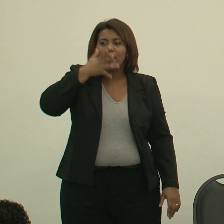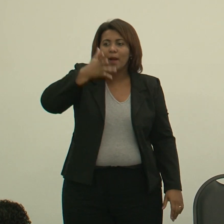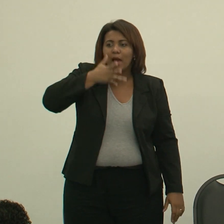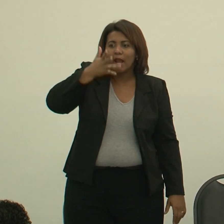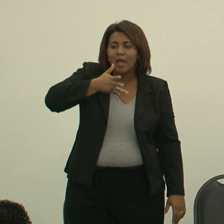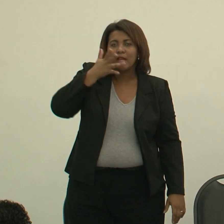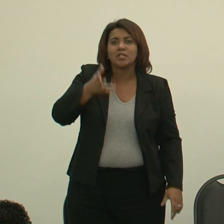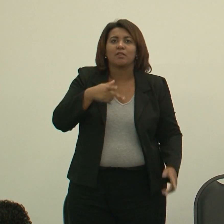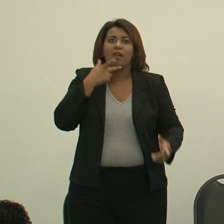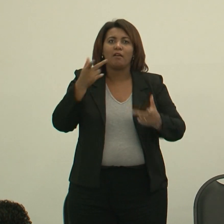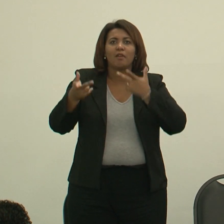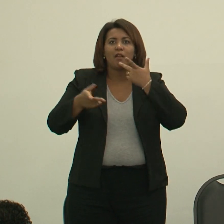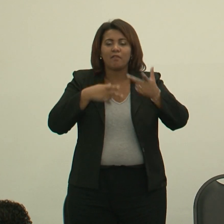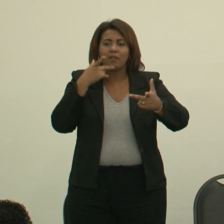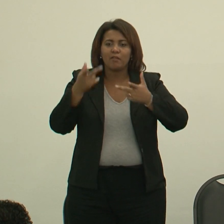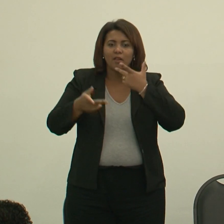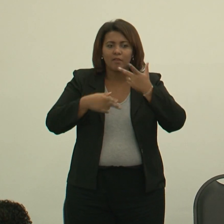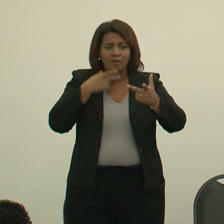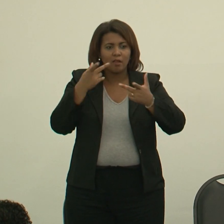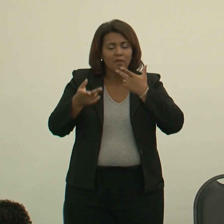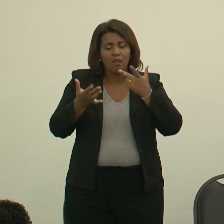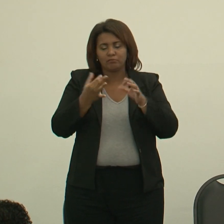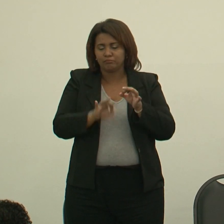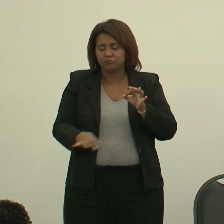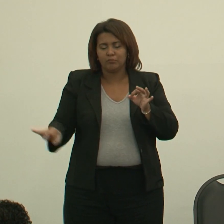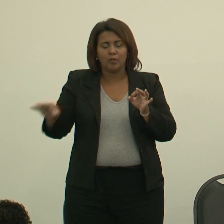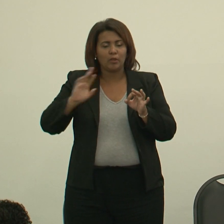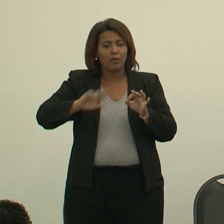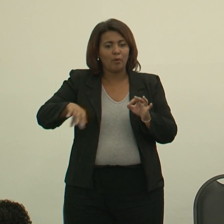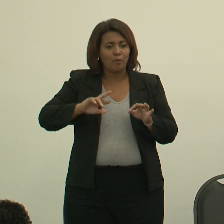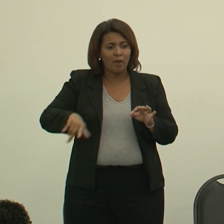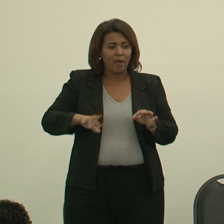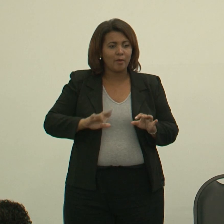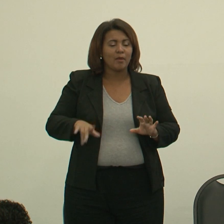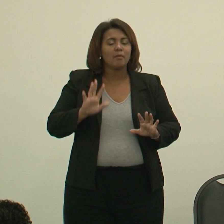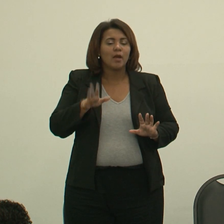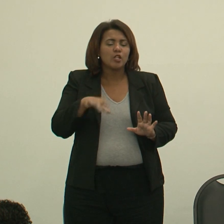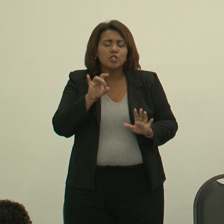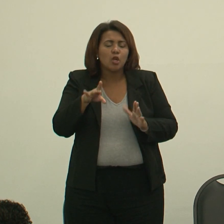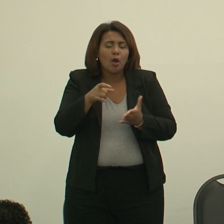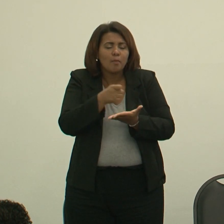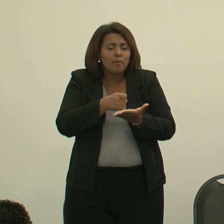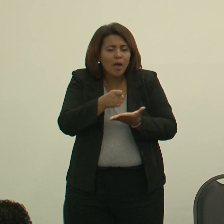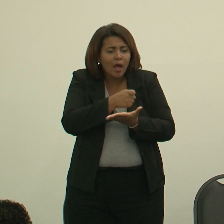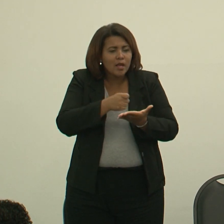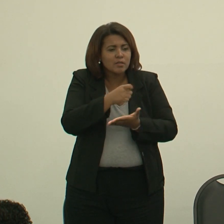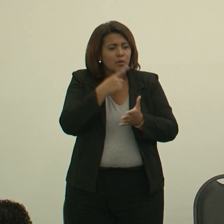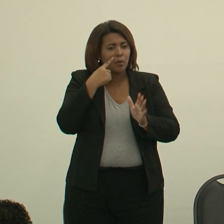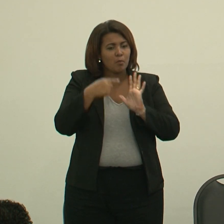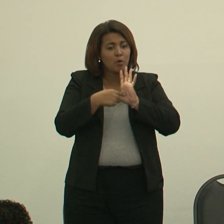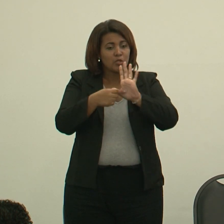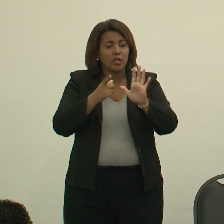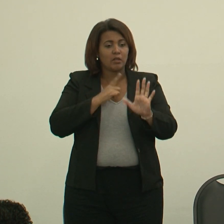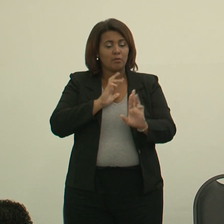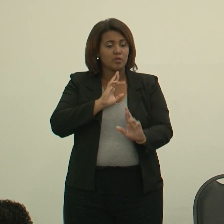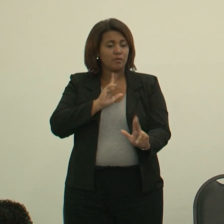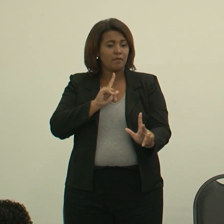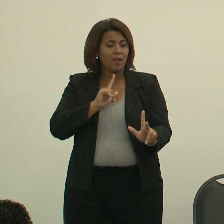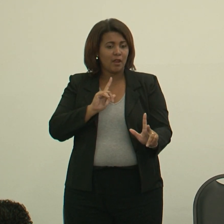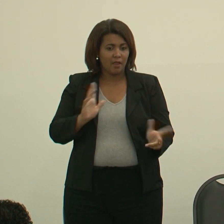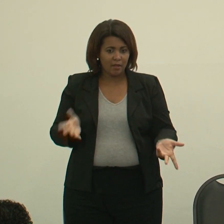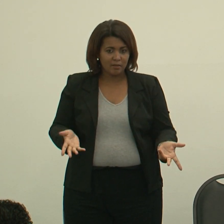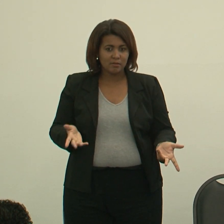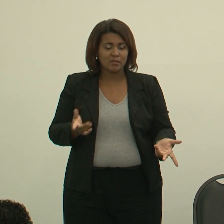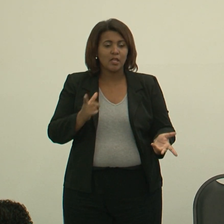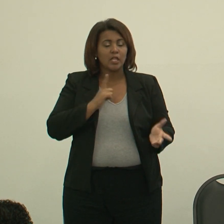vou falar vastamente sobre os conceitos, mas basicamente só para mostrar para vocês que há uma diferença entre eles e que todos